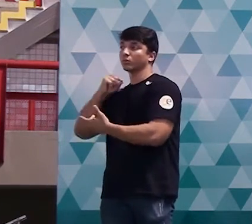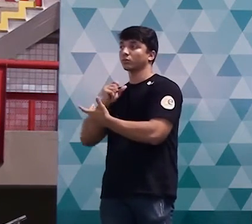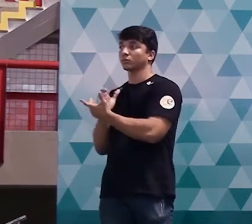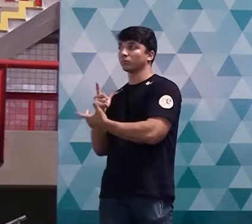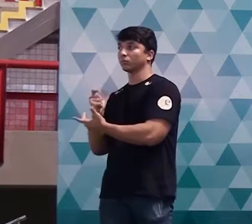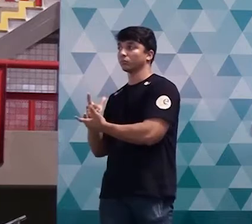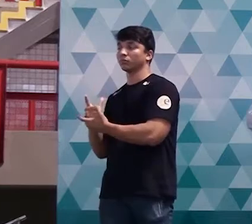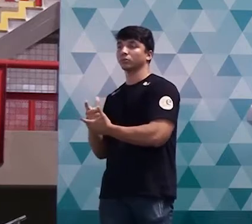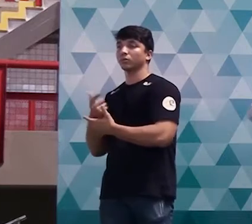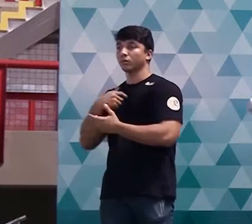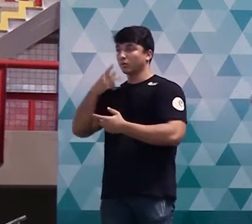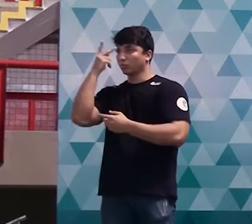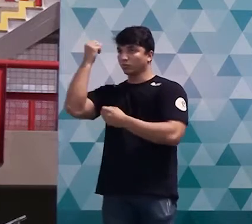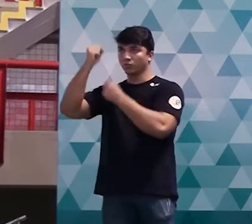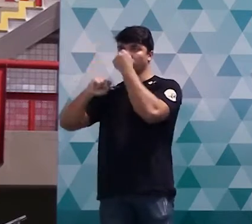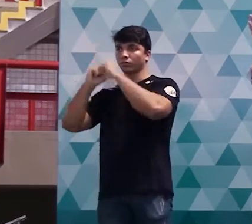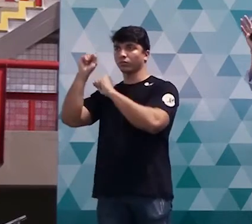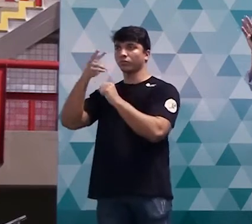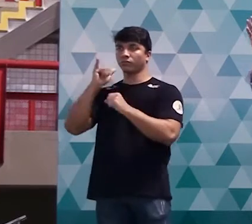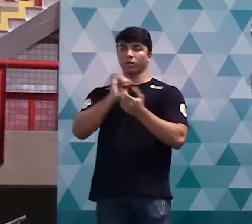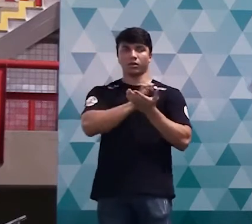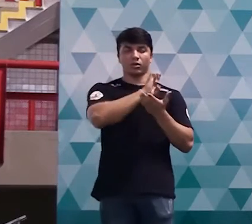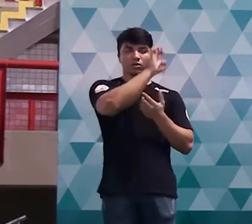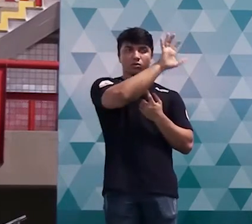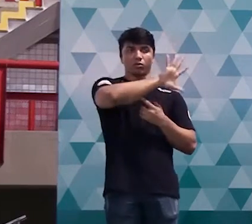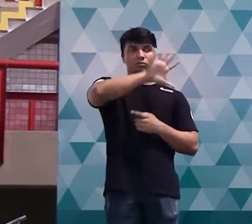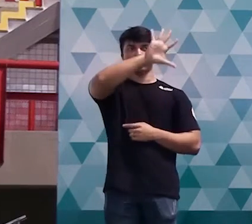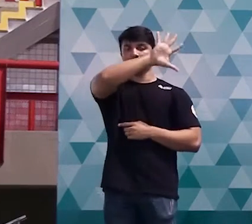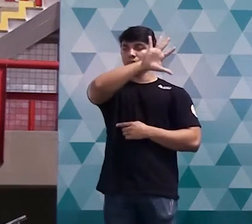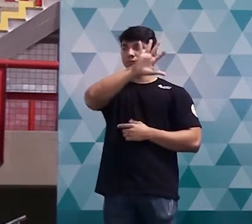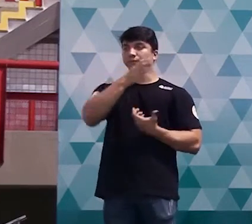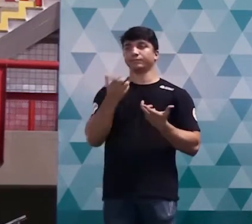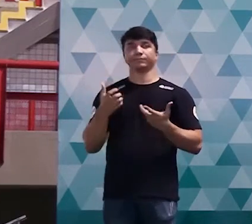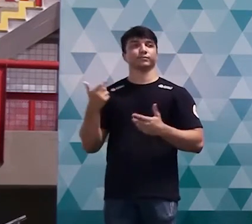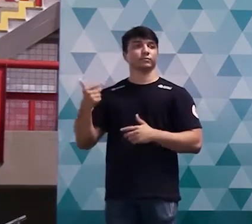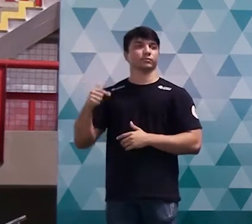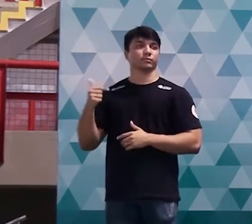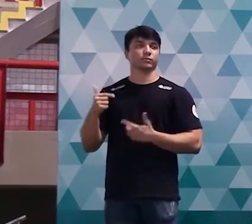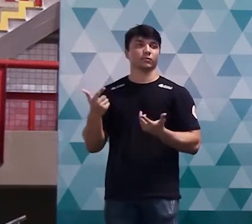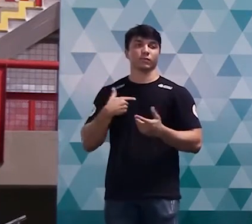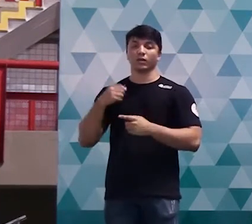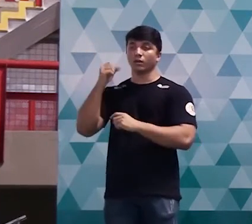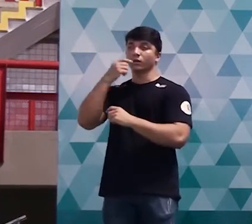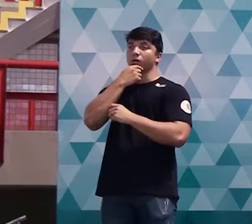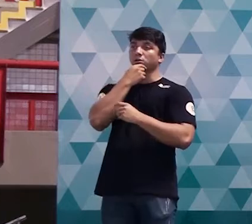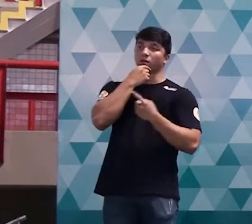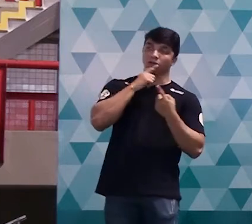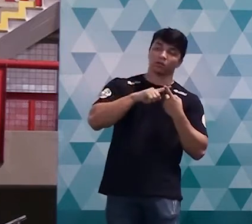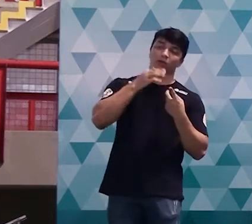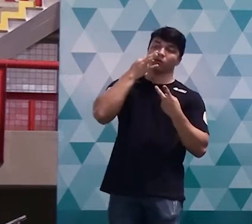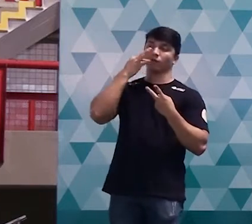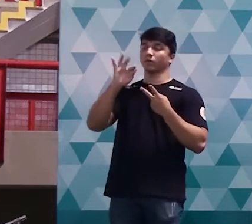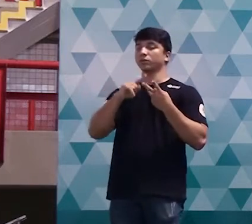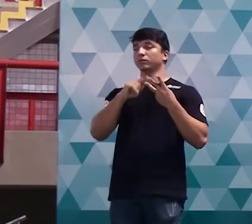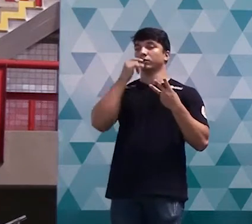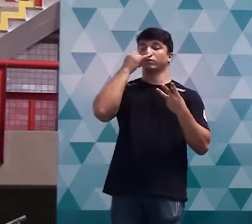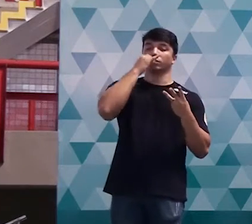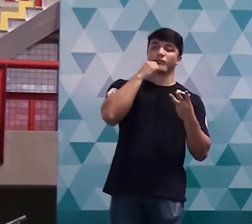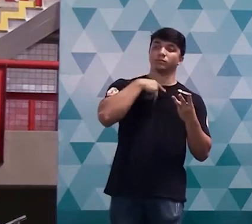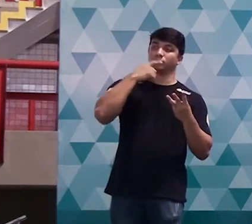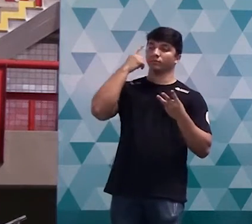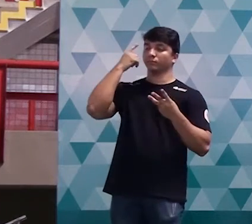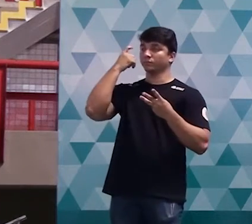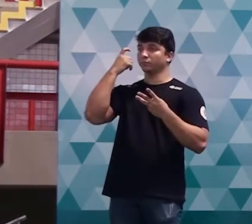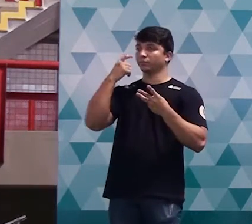nossa indústria vai concorrer com a indústria europeia? Lógico que não. Inglaterra, França, Alemanha, Itália estão na segunda